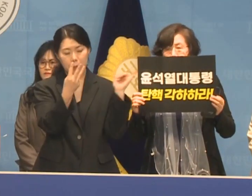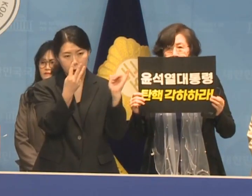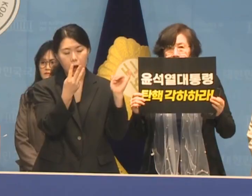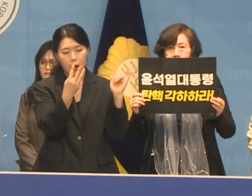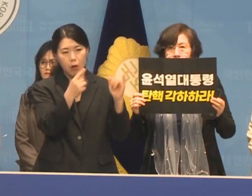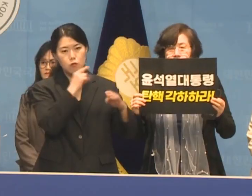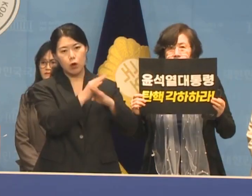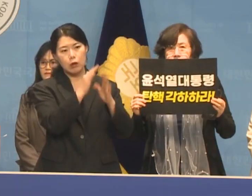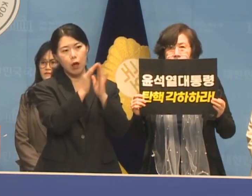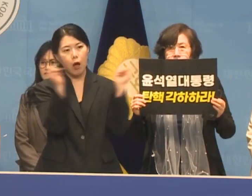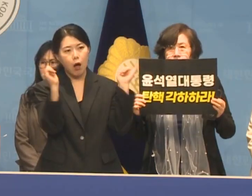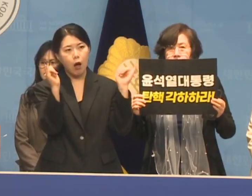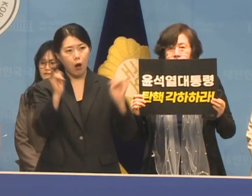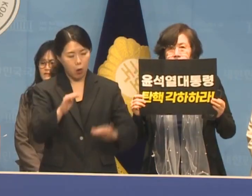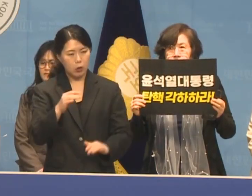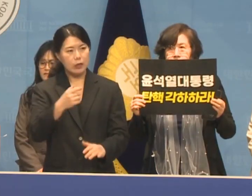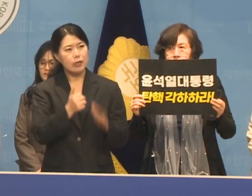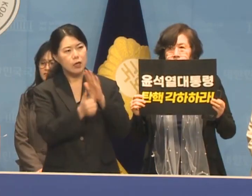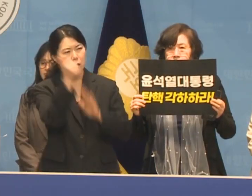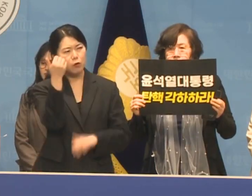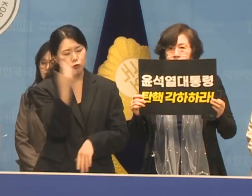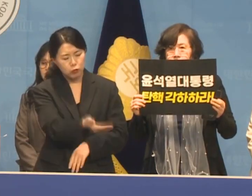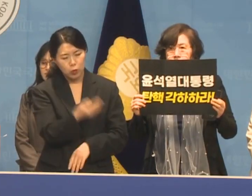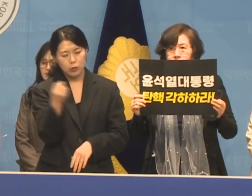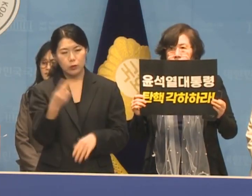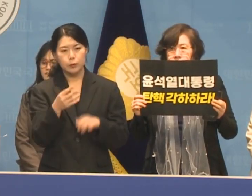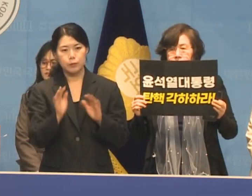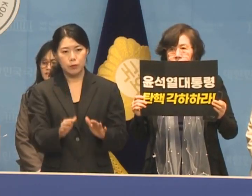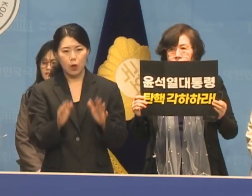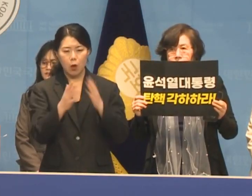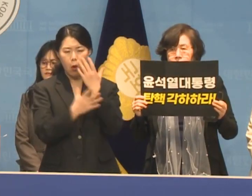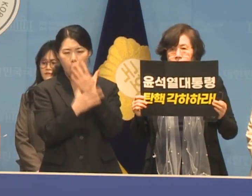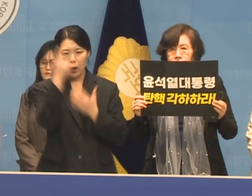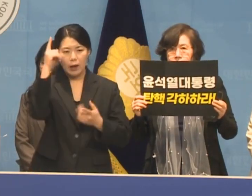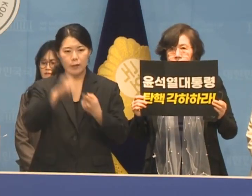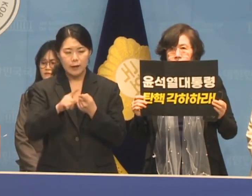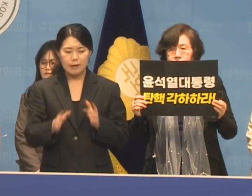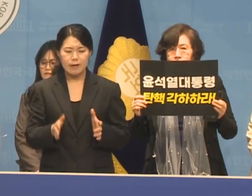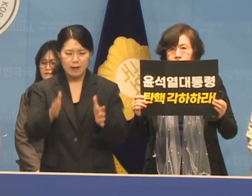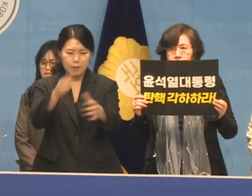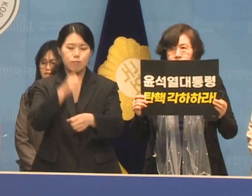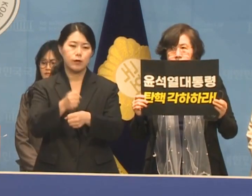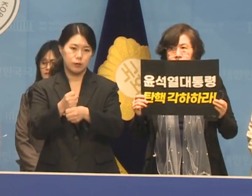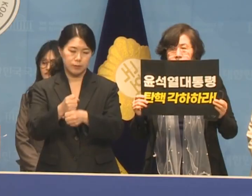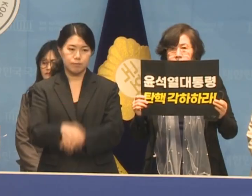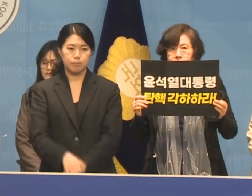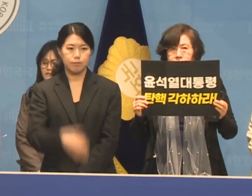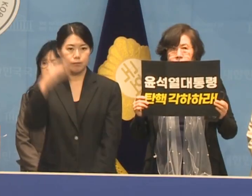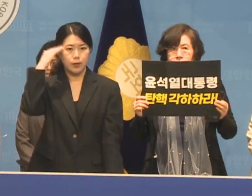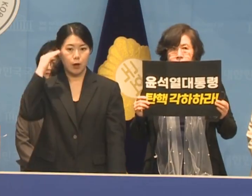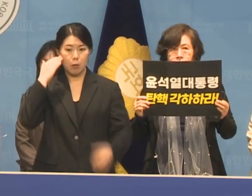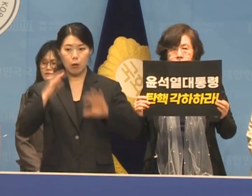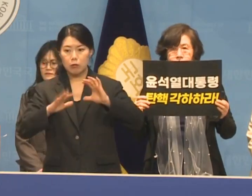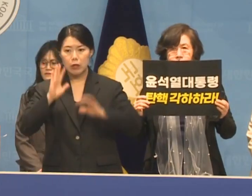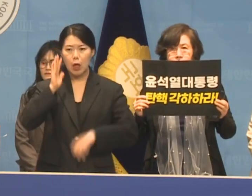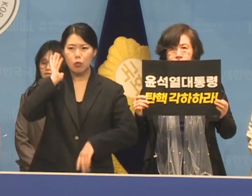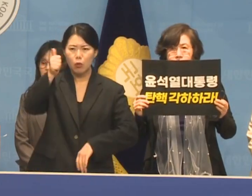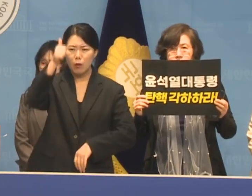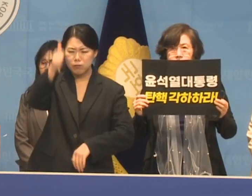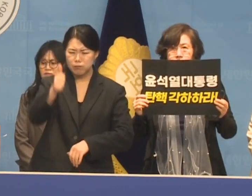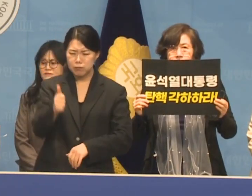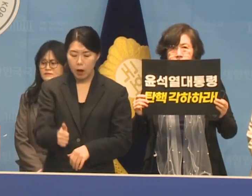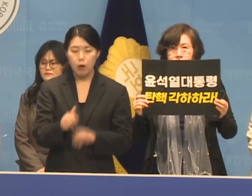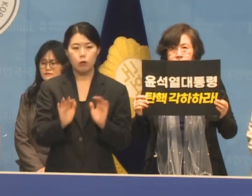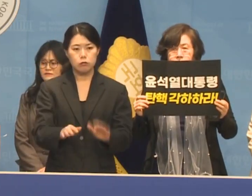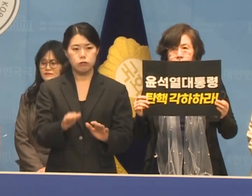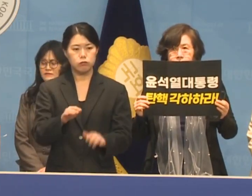희망을 주고 통일로 가는 거대한 길을 개척했습니다. 대한민국 구원의 대통령도 학대받고